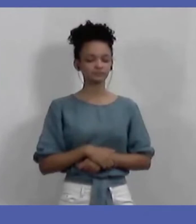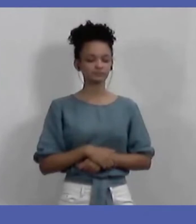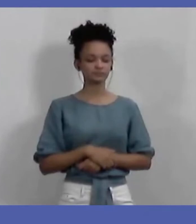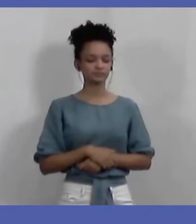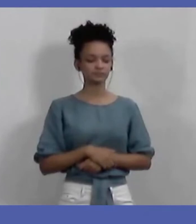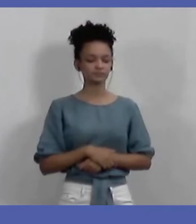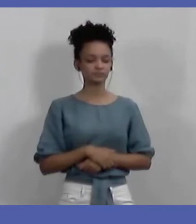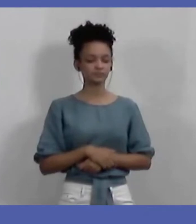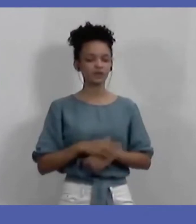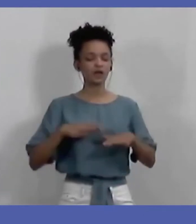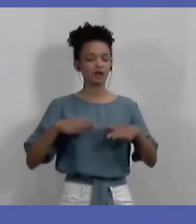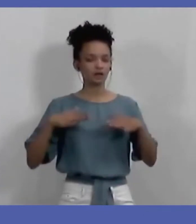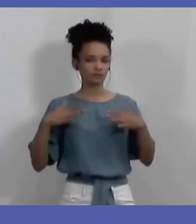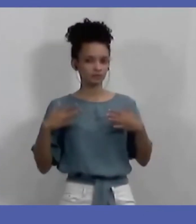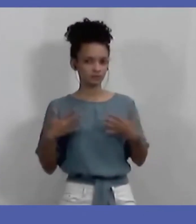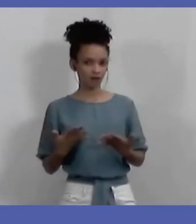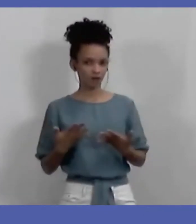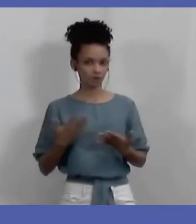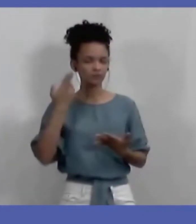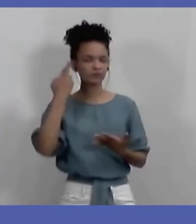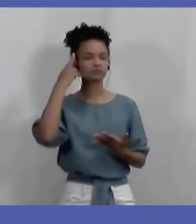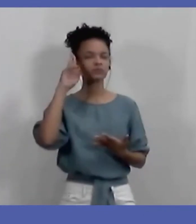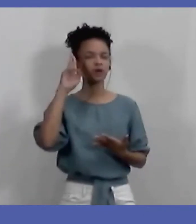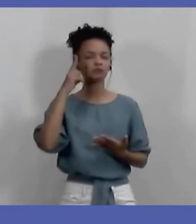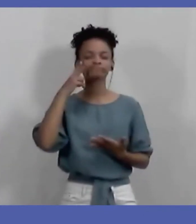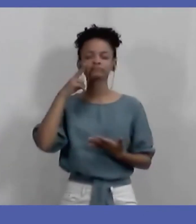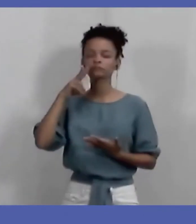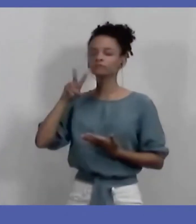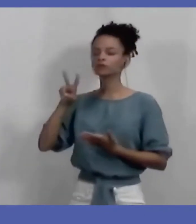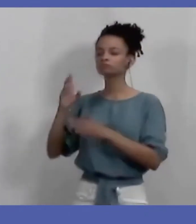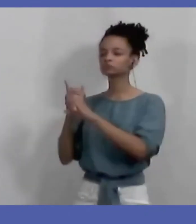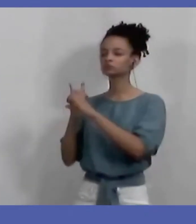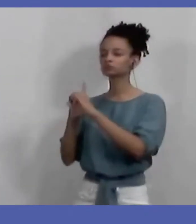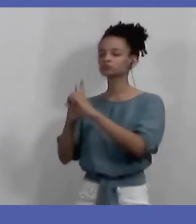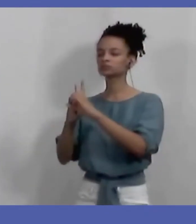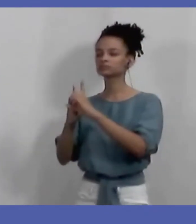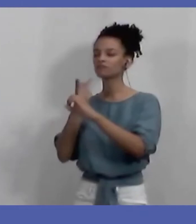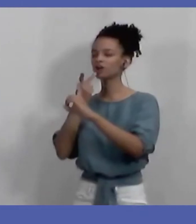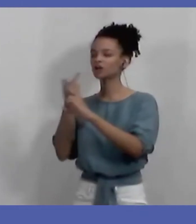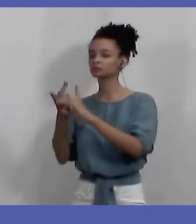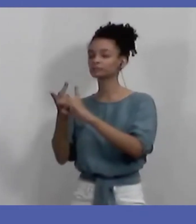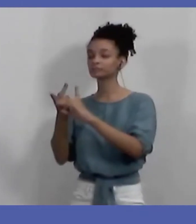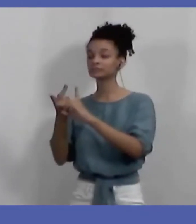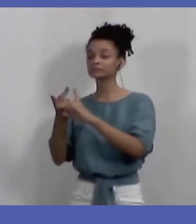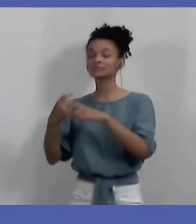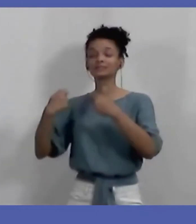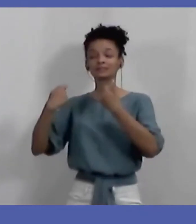então se dirigiu aos seus discípulos, a seara na verdade é grande.